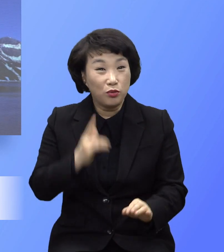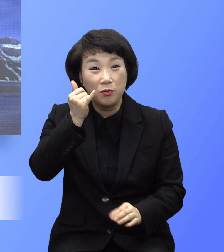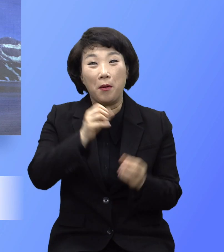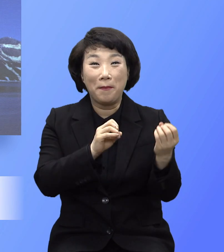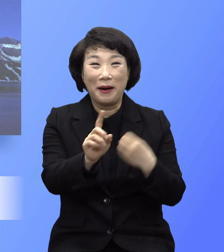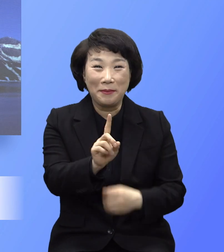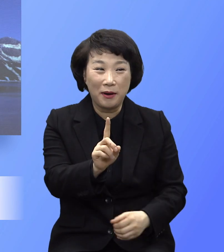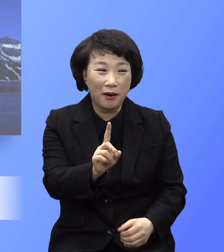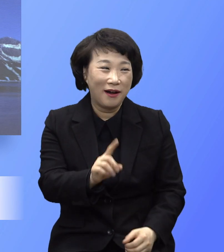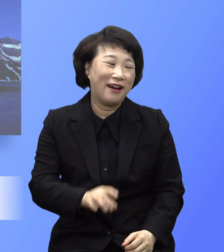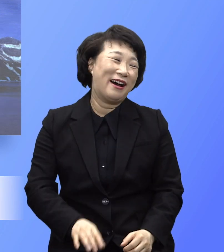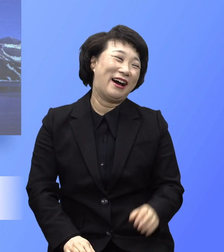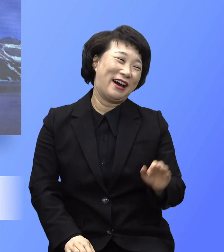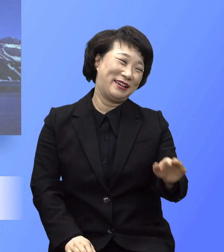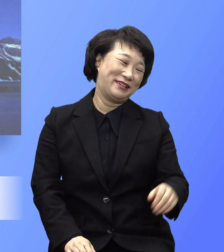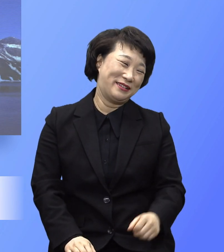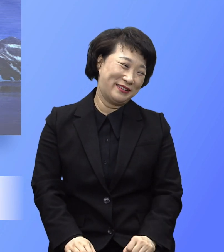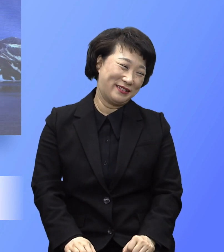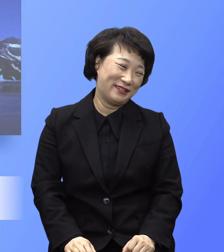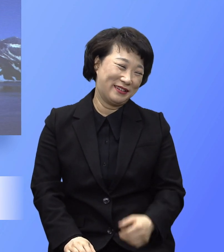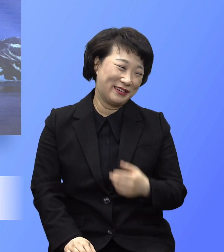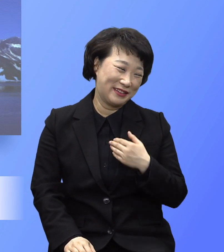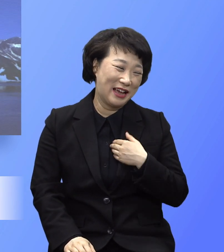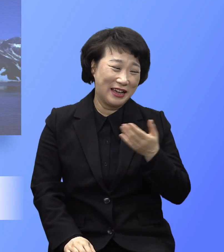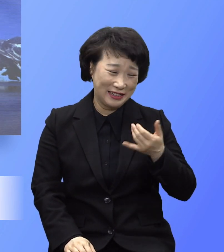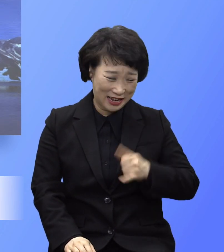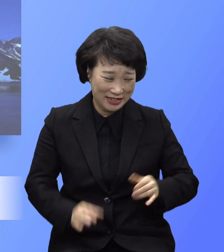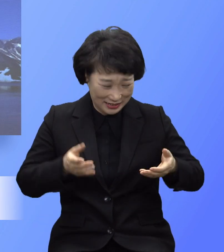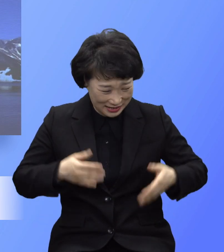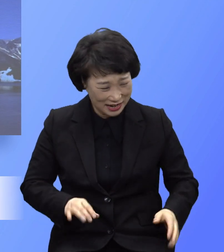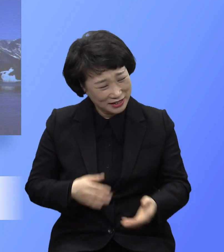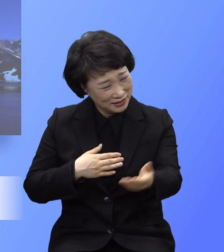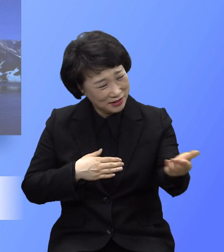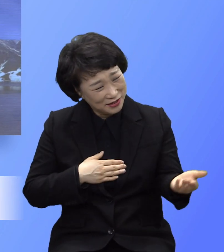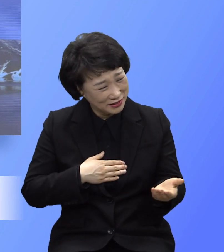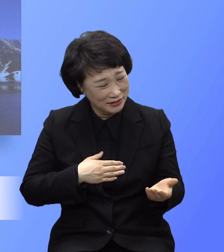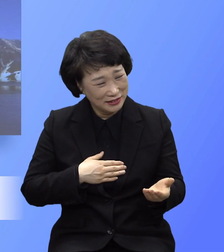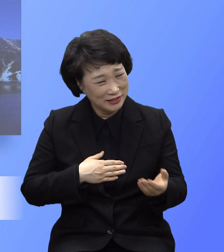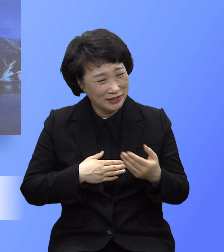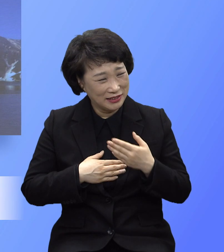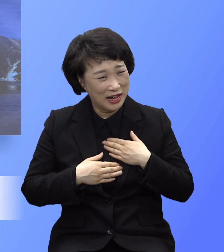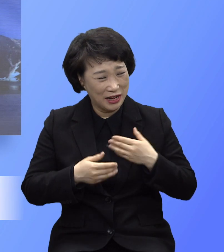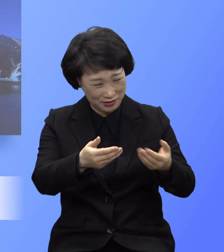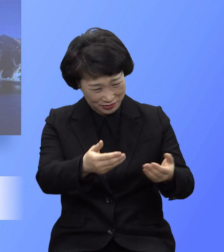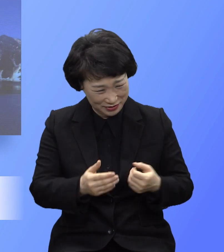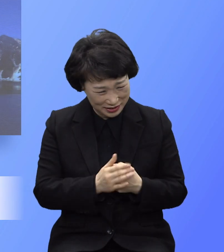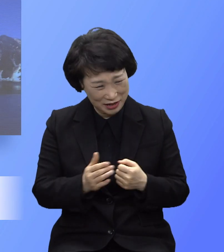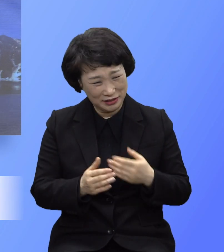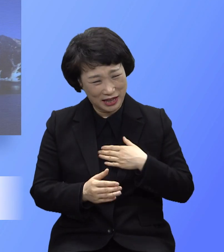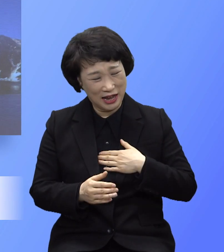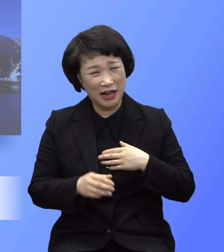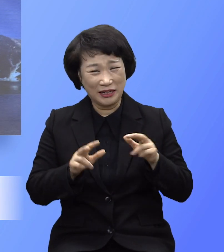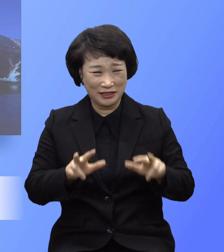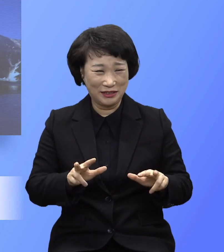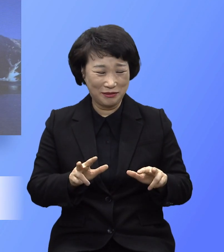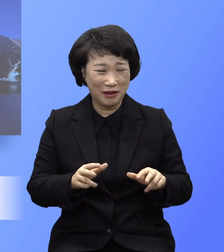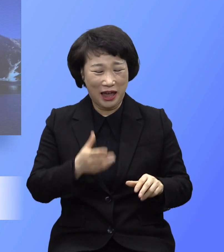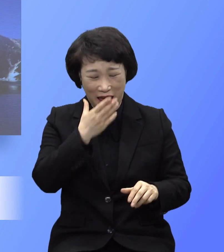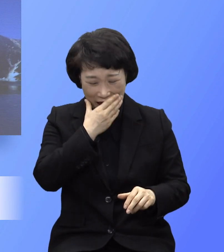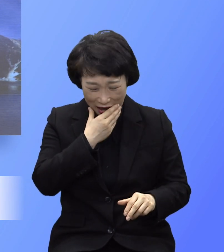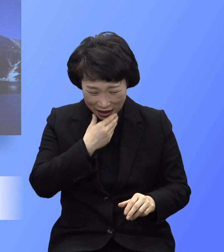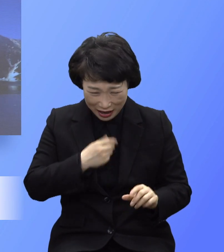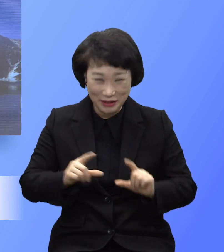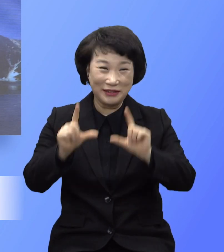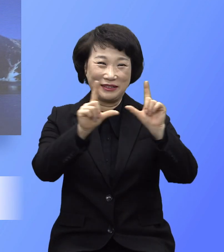뭐라고 하느냐? 나는 자식 낳아서 너희들이 주어서 내가 이렇게